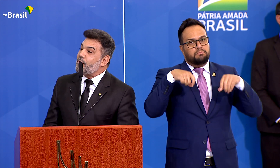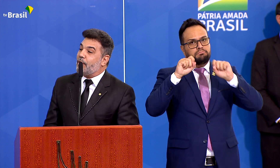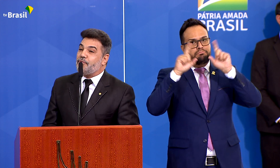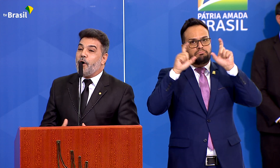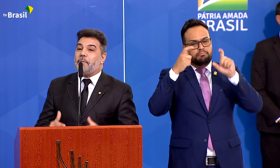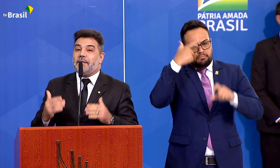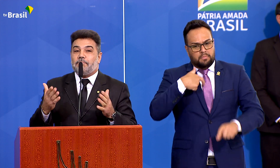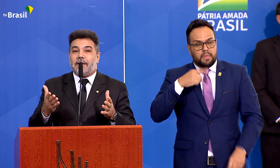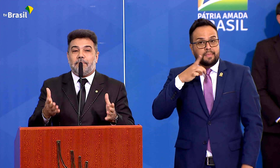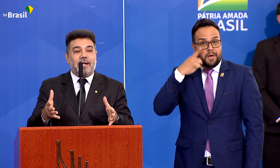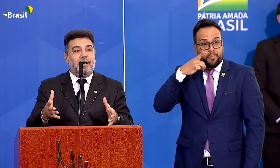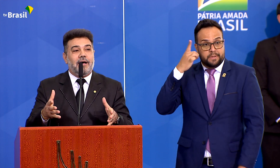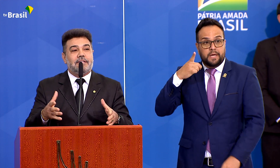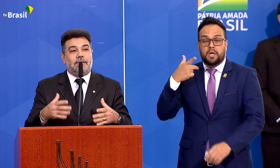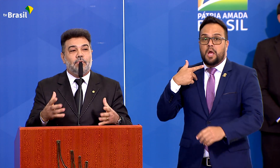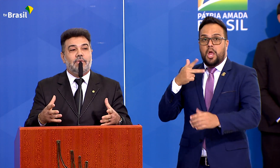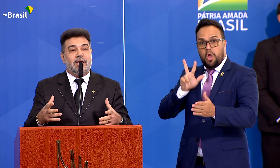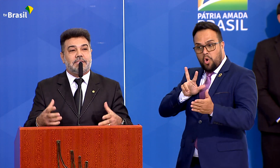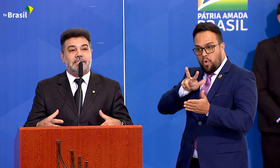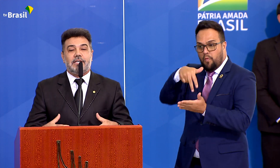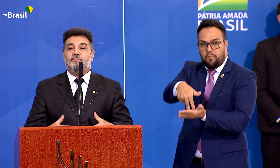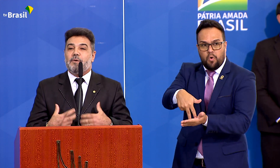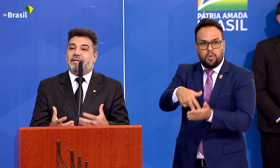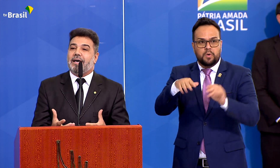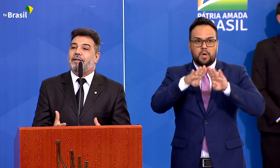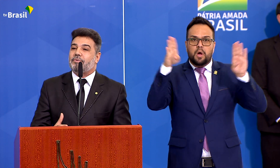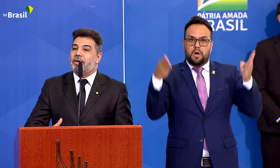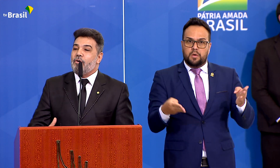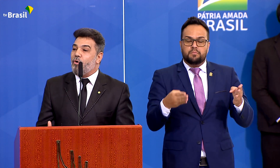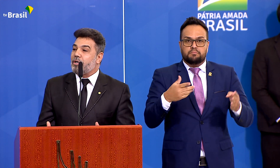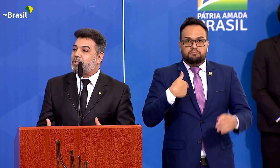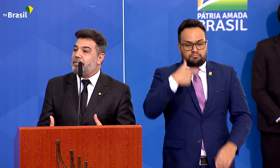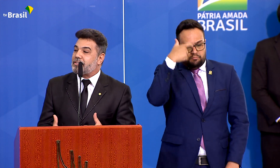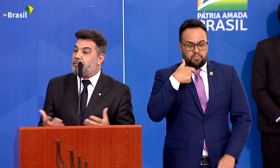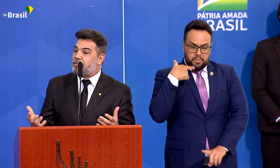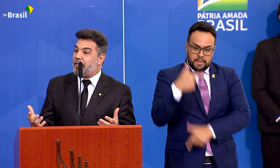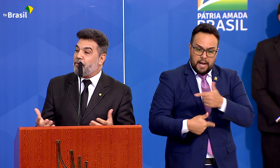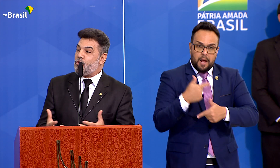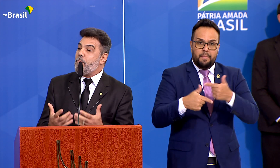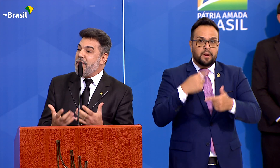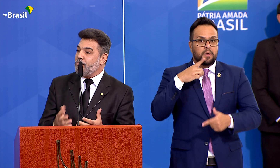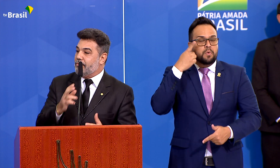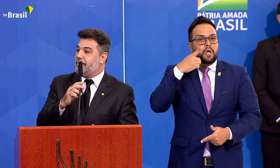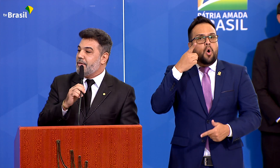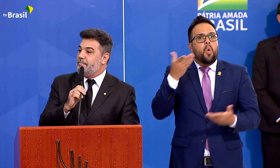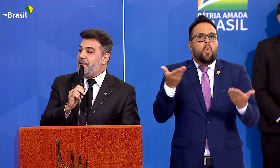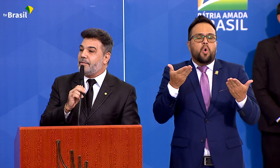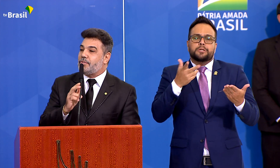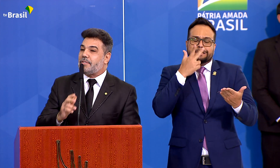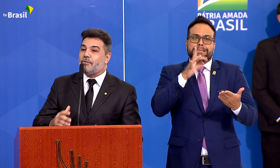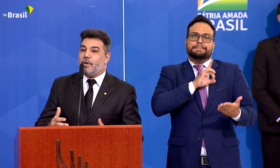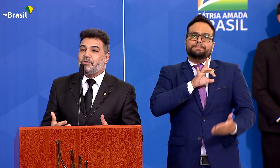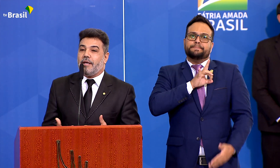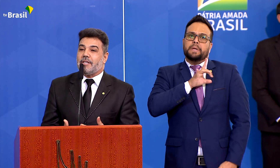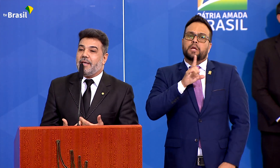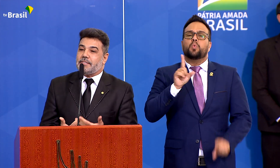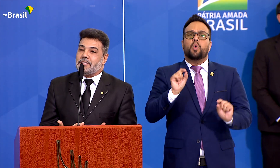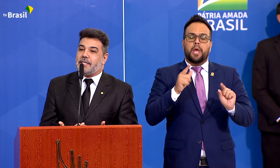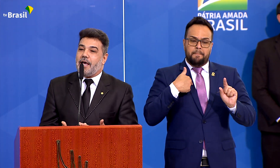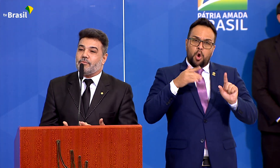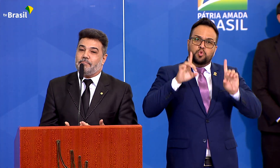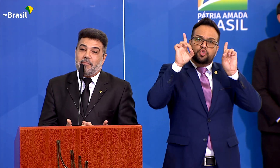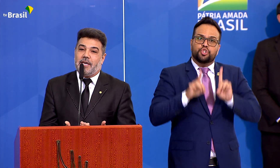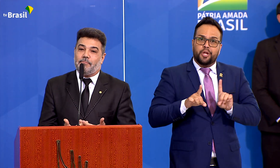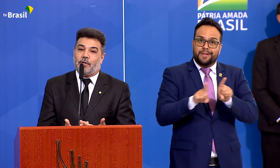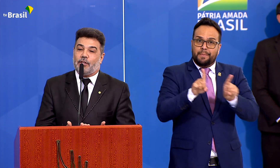como Deputado quando vou para ir para a Tribuna exercer o meu mandato Hoje simplesmente fica com medo medo de ter o meu